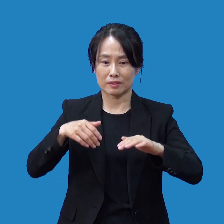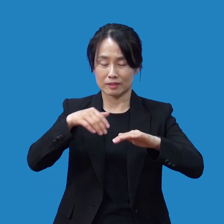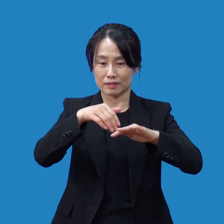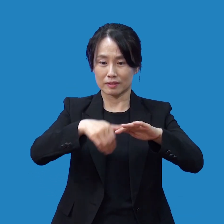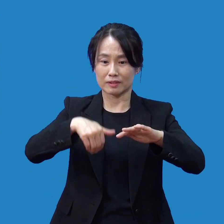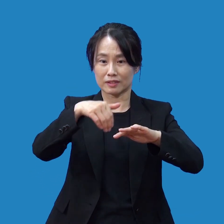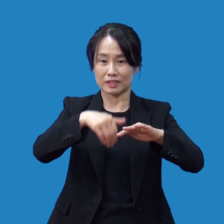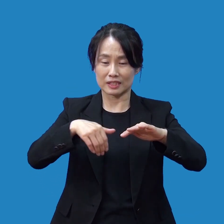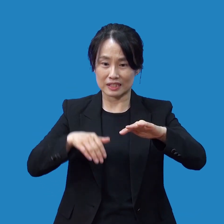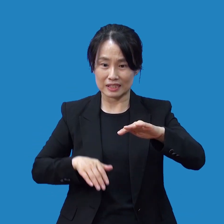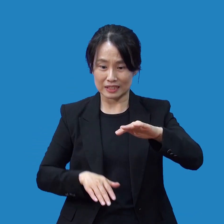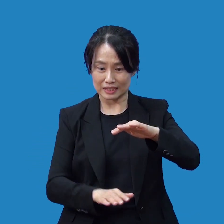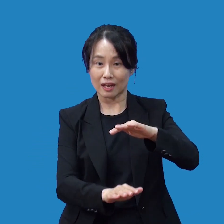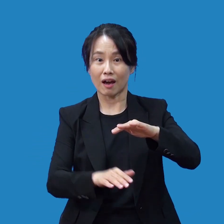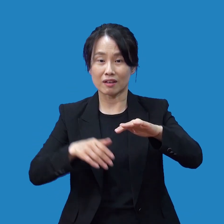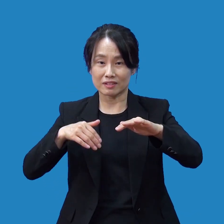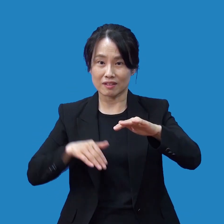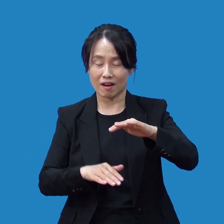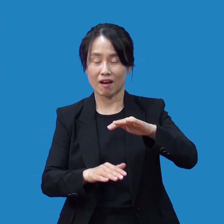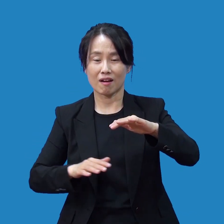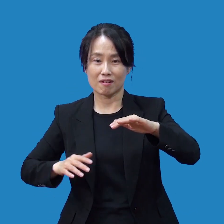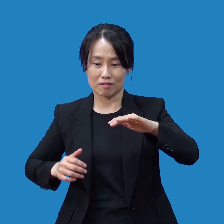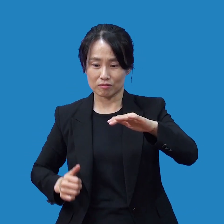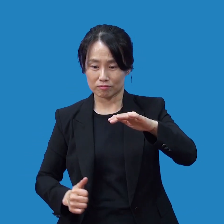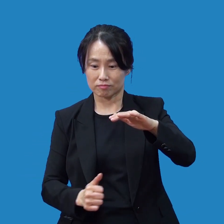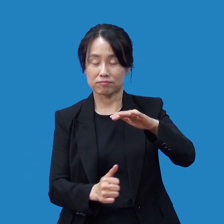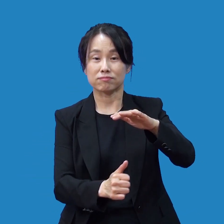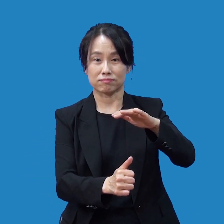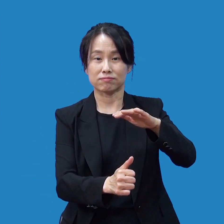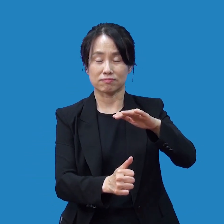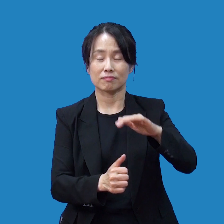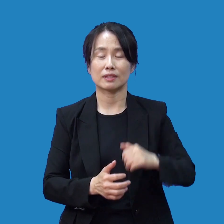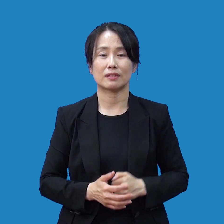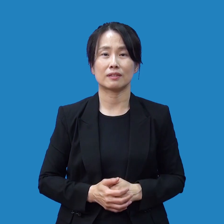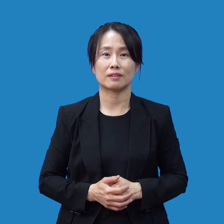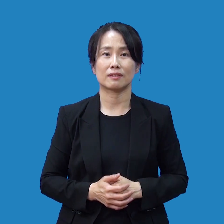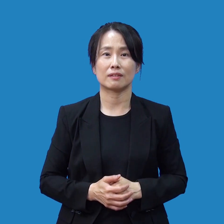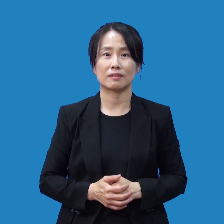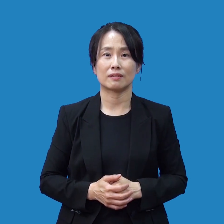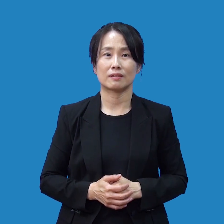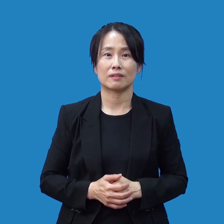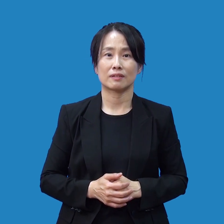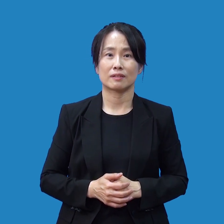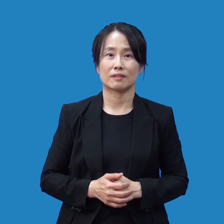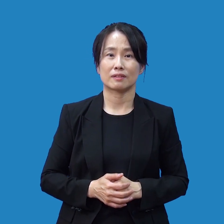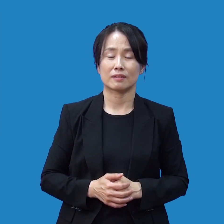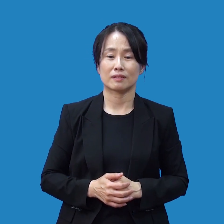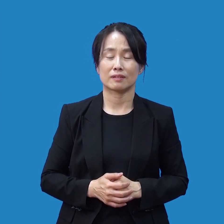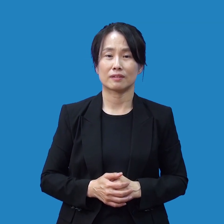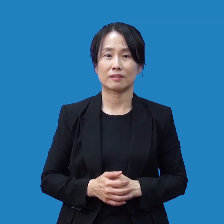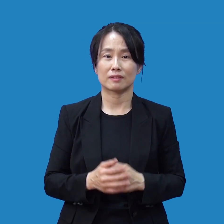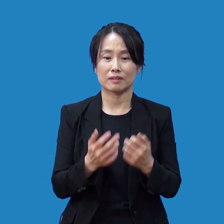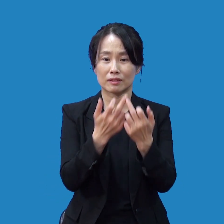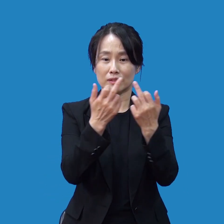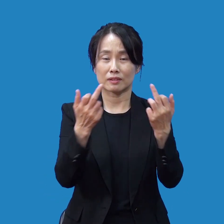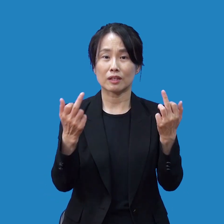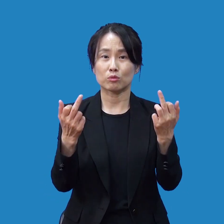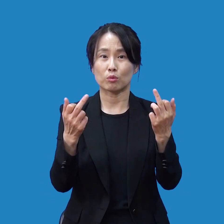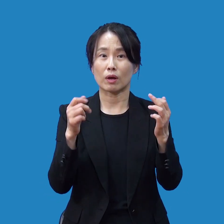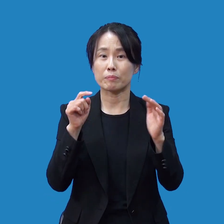이렇게 이제 통과해야 되는 상황입니다. 근데 간달프가 이 모리아 산으로